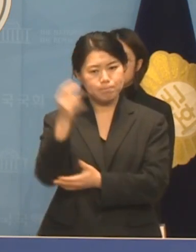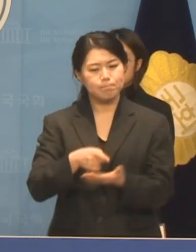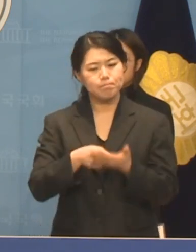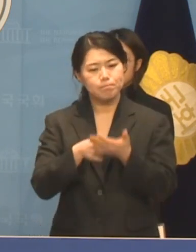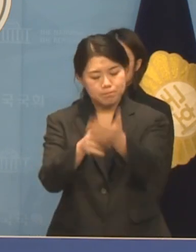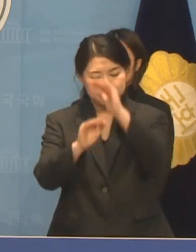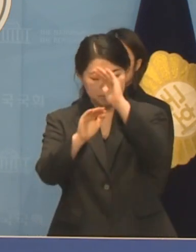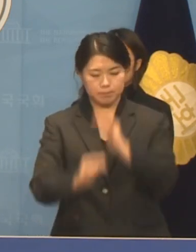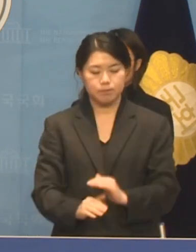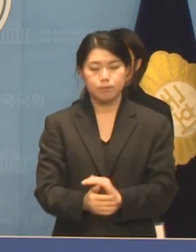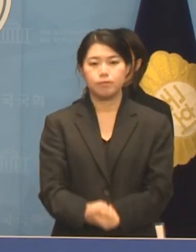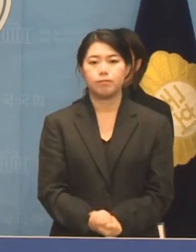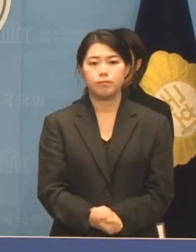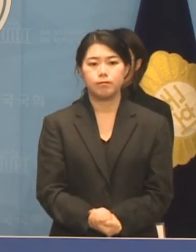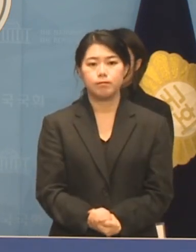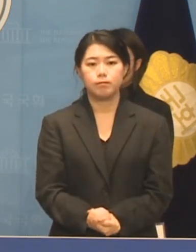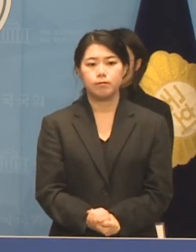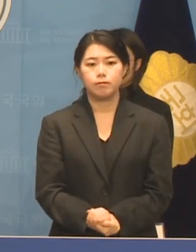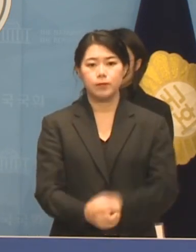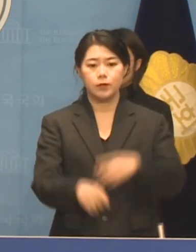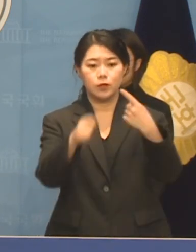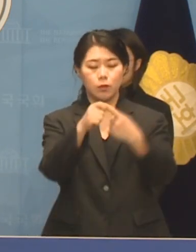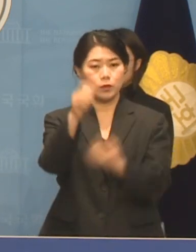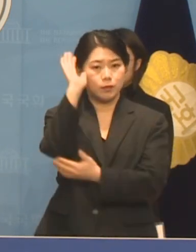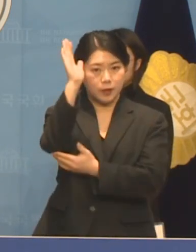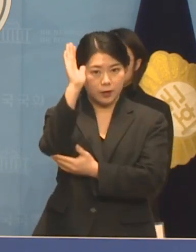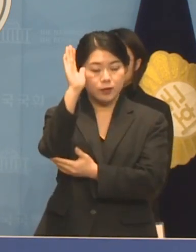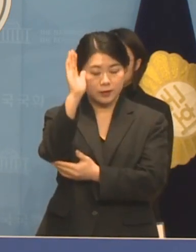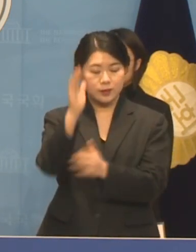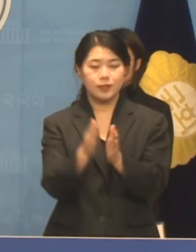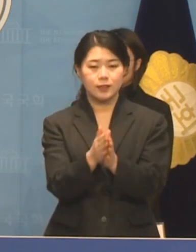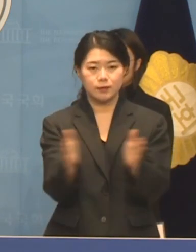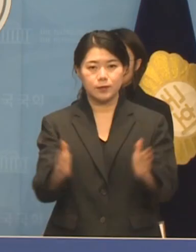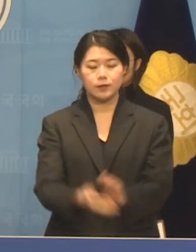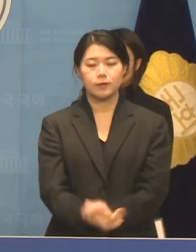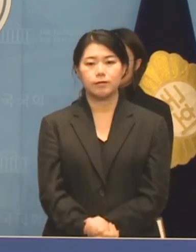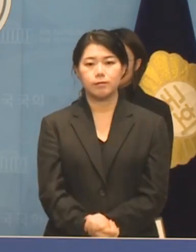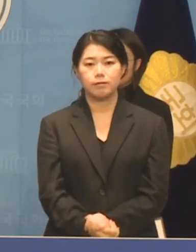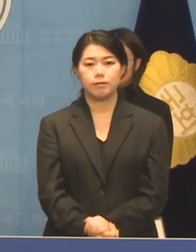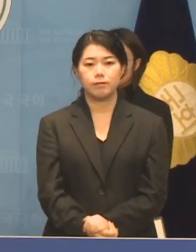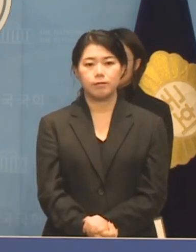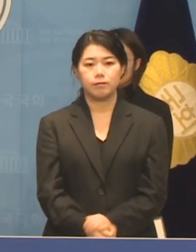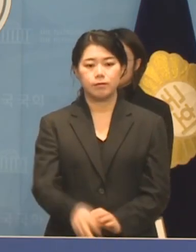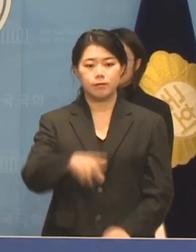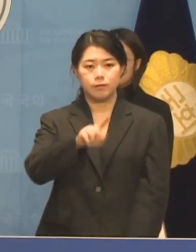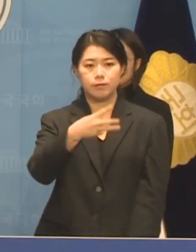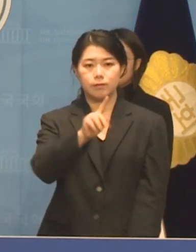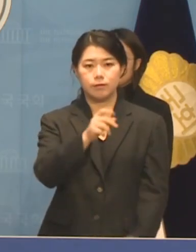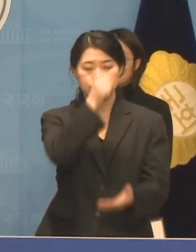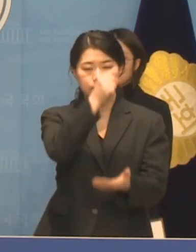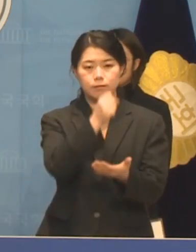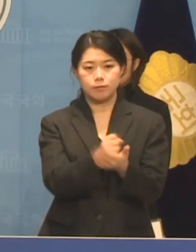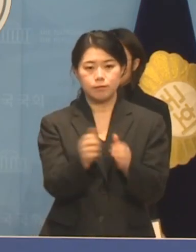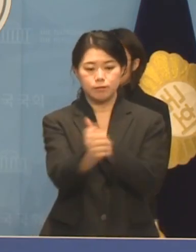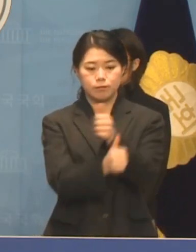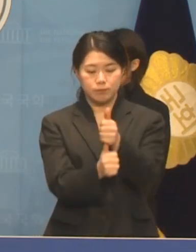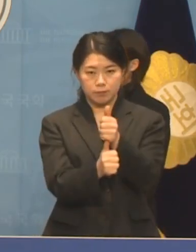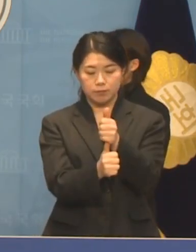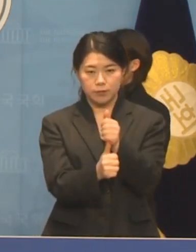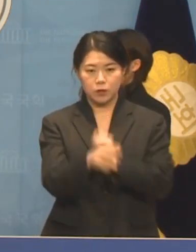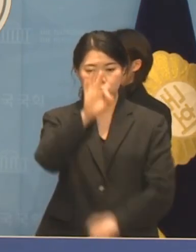내용의 기자회견입니다. 바로 첫 번째 발언 들어보도록 하겠습니다. 카라 정상화 공동대책위원회